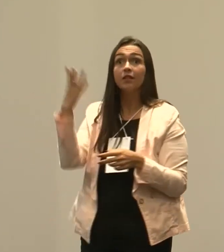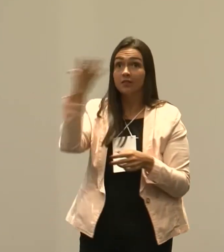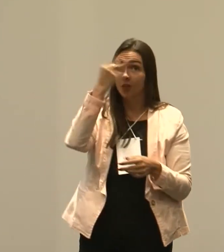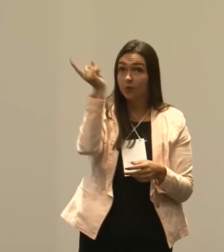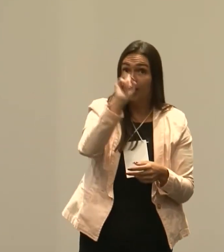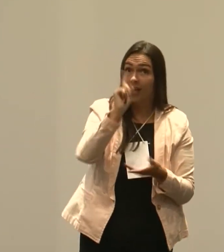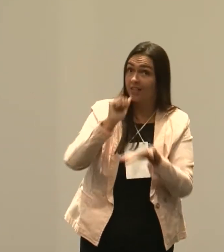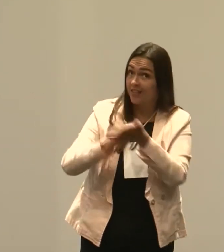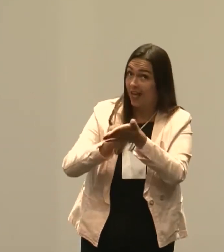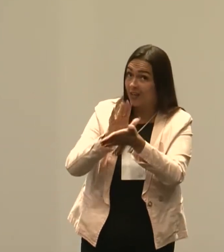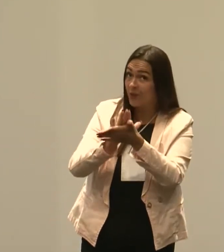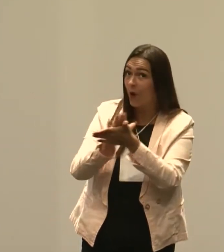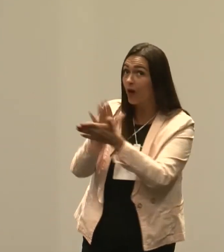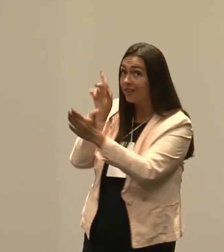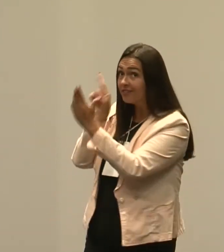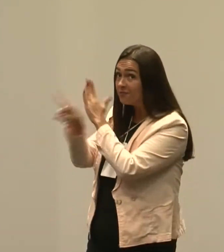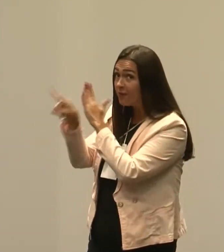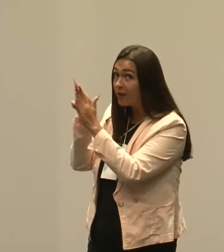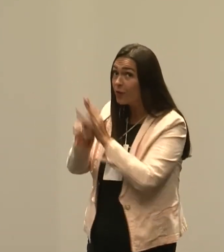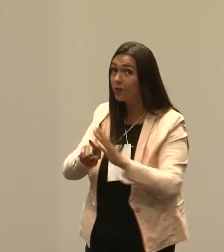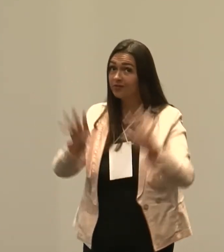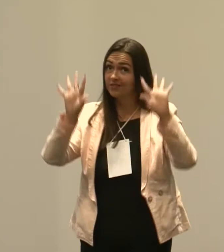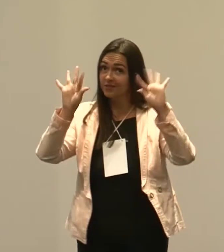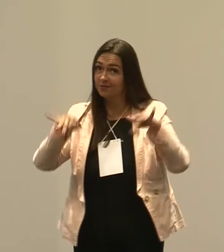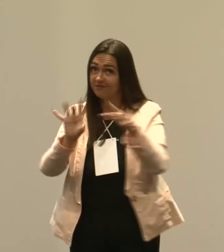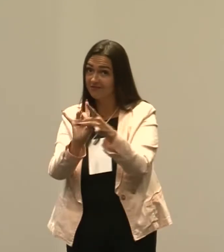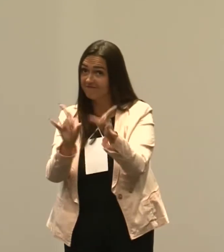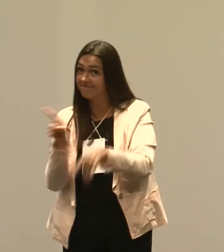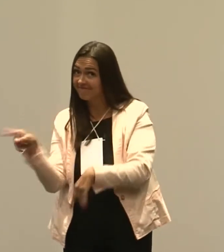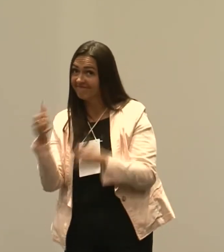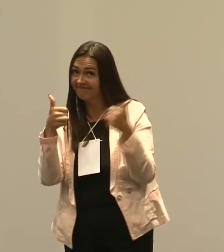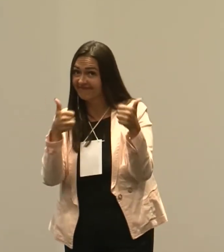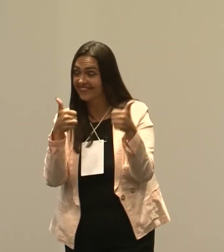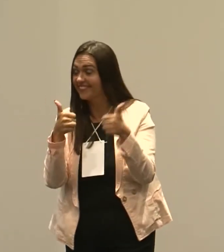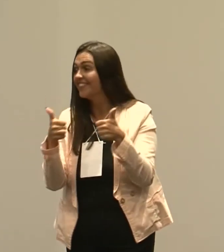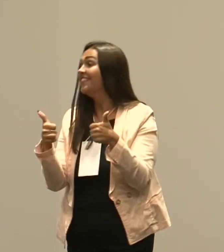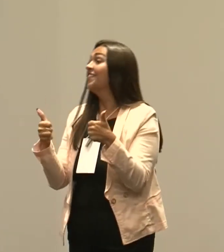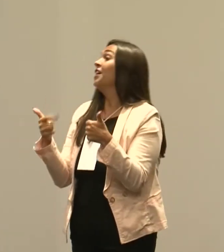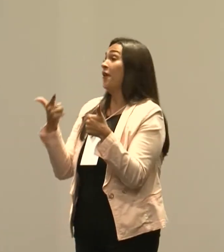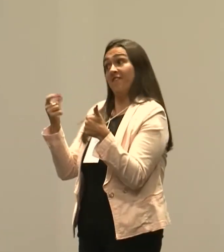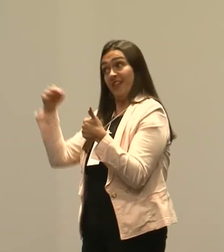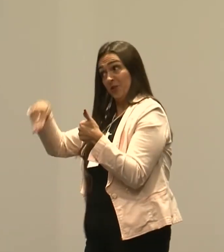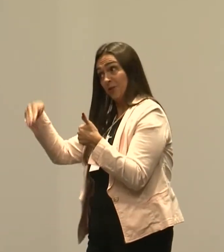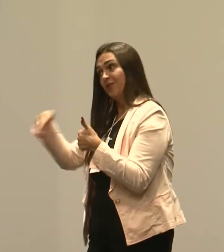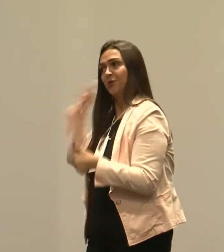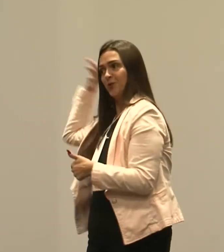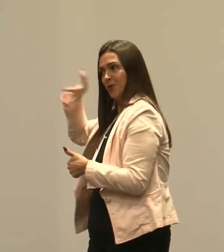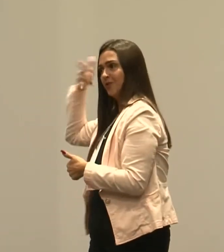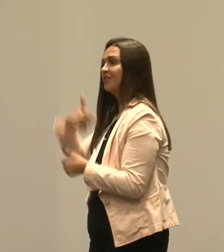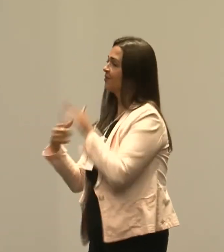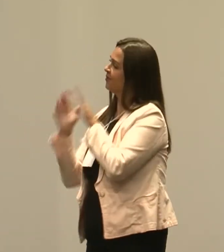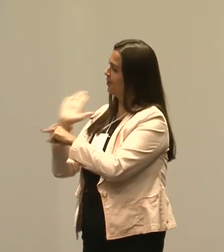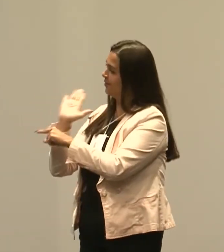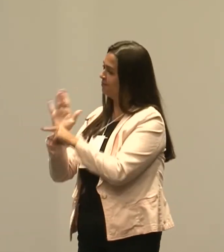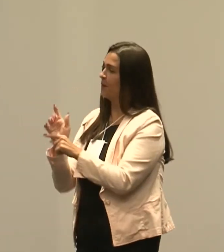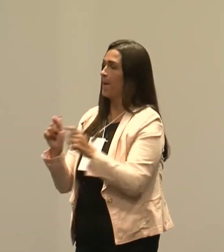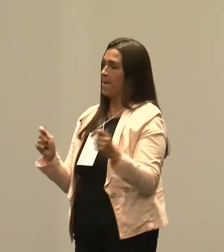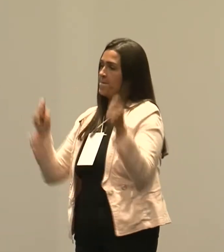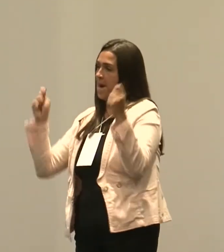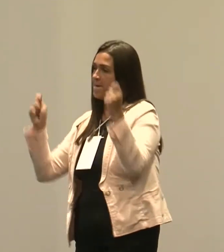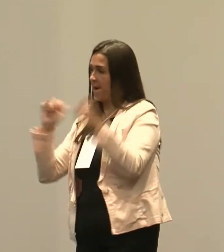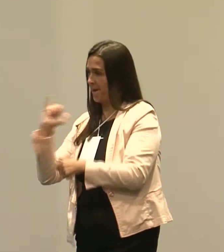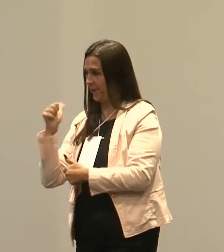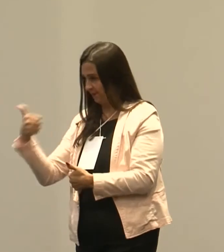Libras sobre a oficina de fotografia da Estação Juventude. E depois, no final, a gente vai abrir a perguntas. Você tem 20 minutos